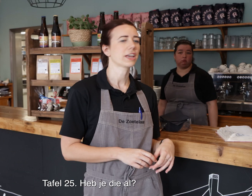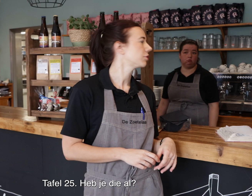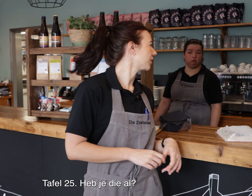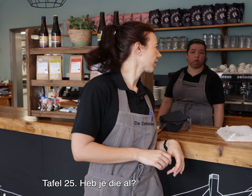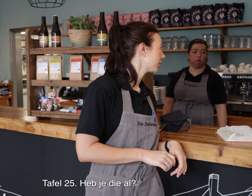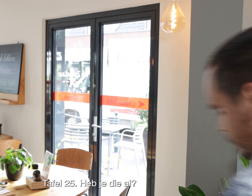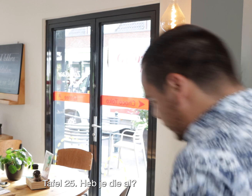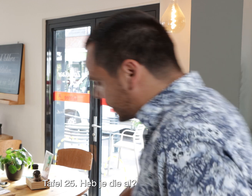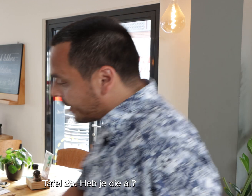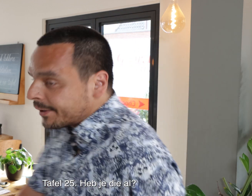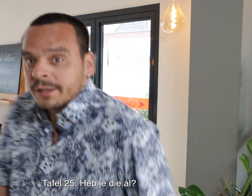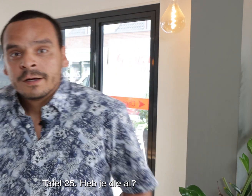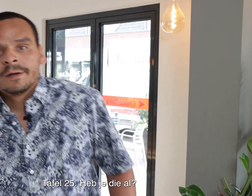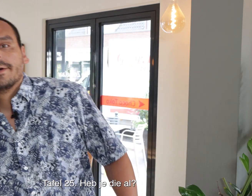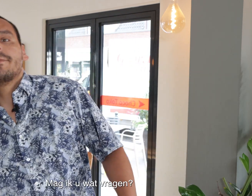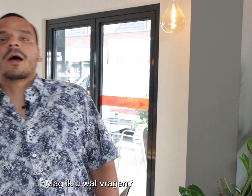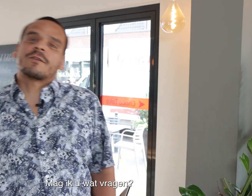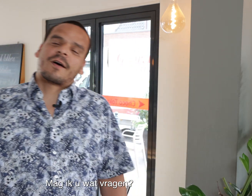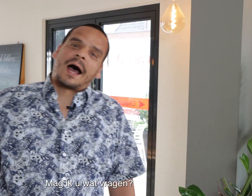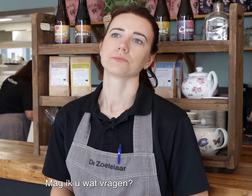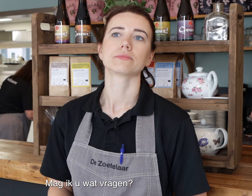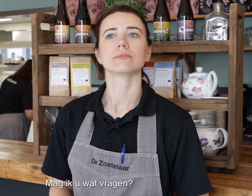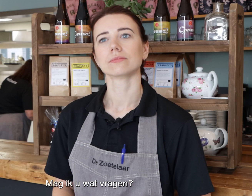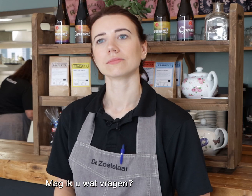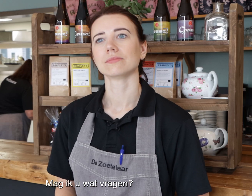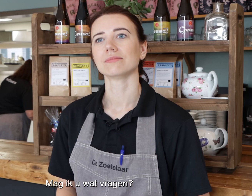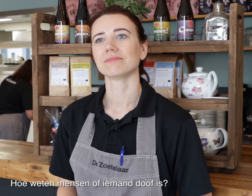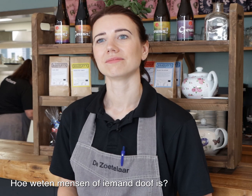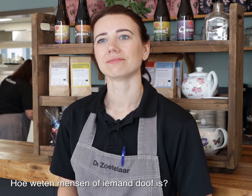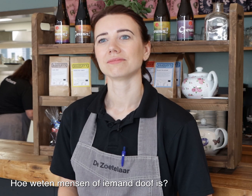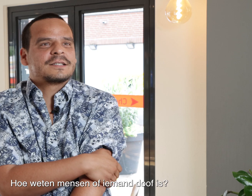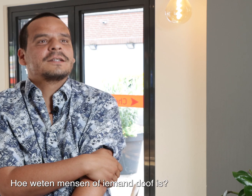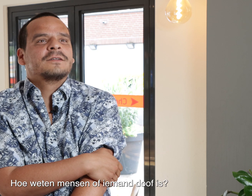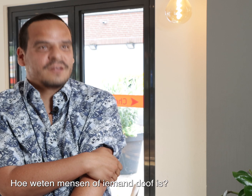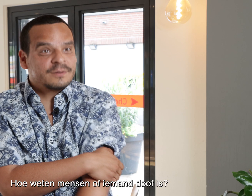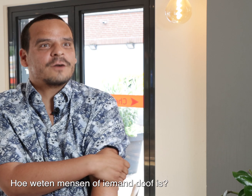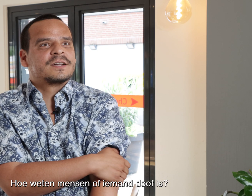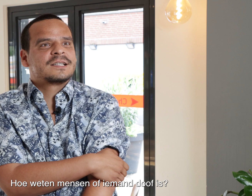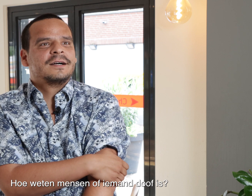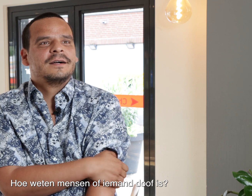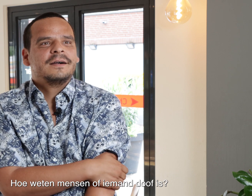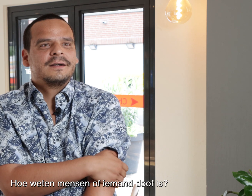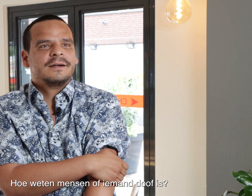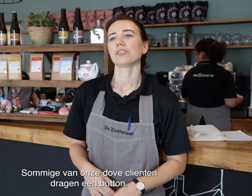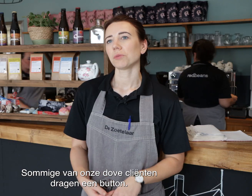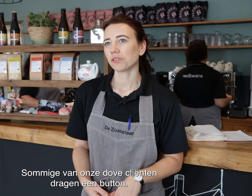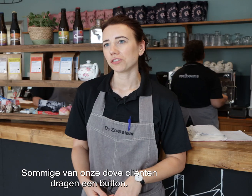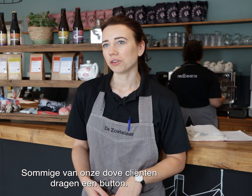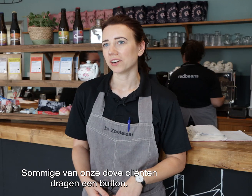25, heb al? Mag ik wat vragen? Hoe weten mensen dat iemand doof is? Sommige van onze dove